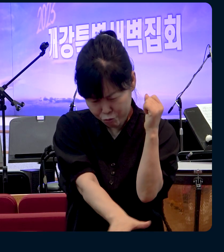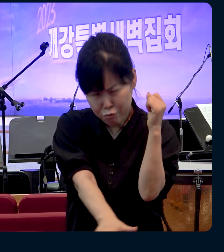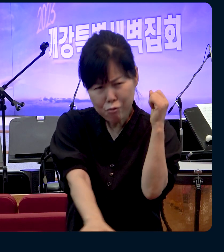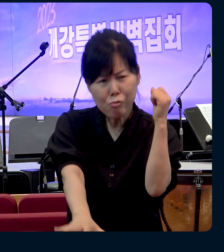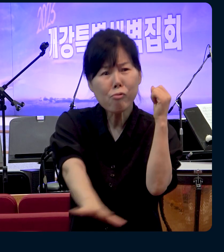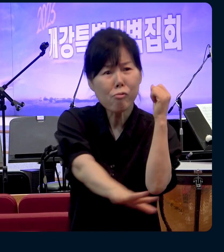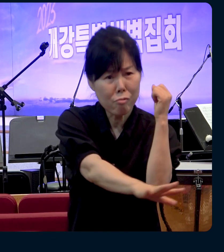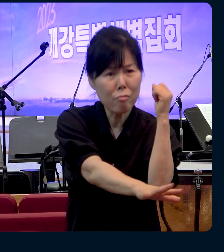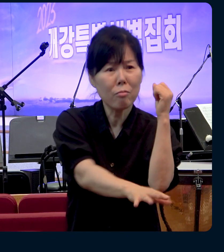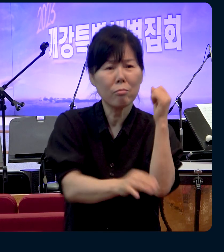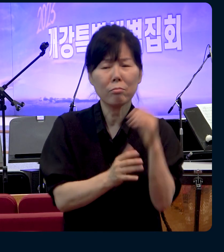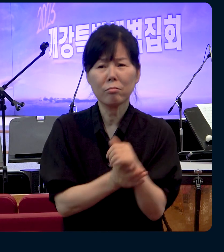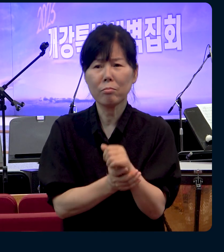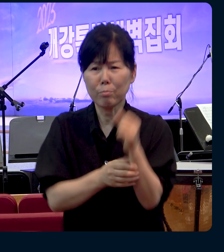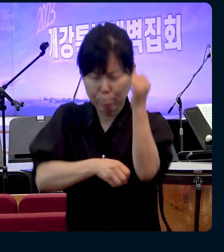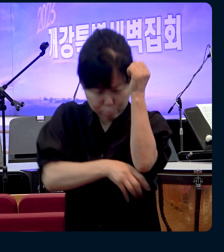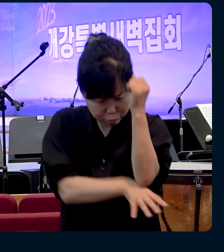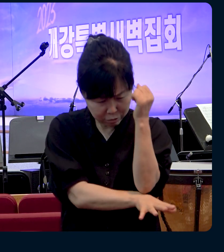뿌리입니다.